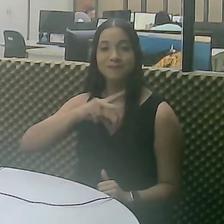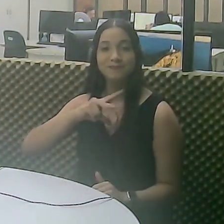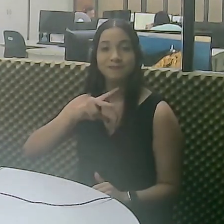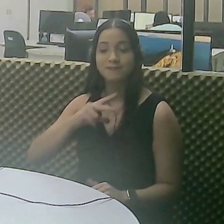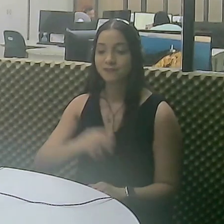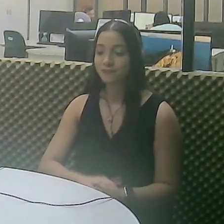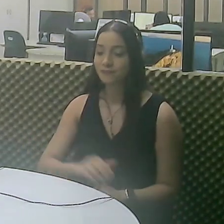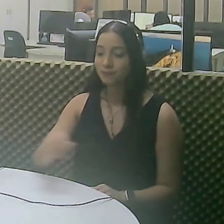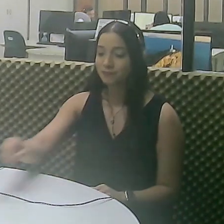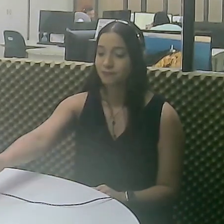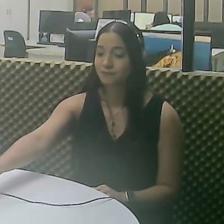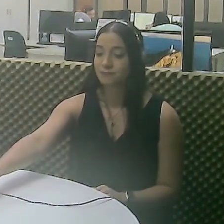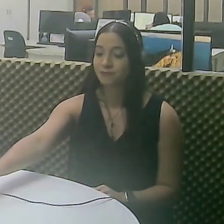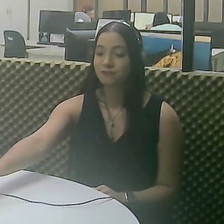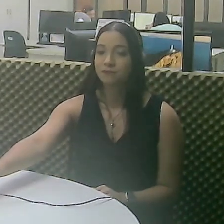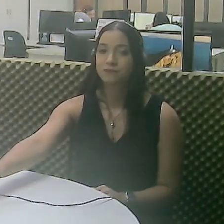particulares.